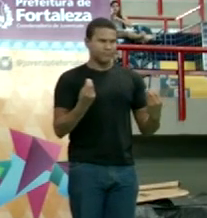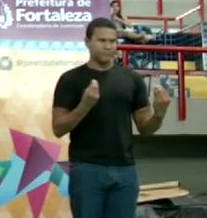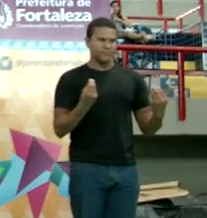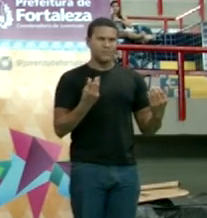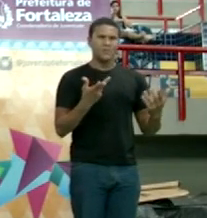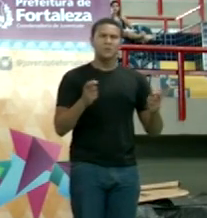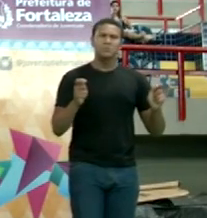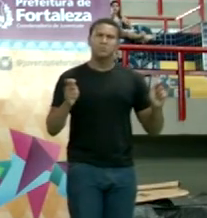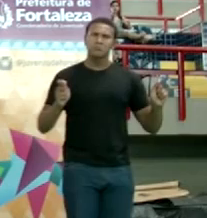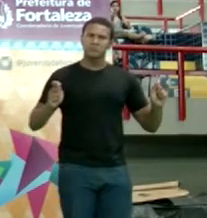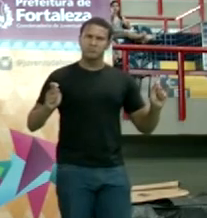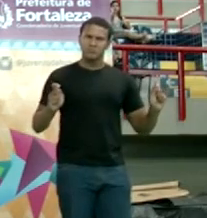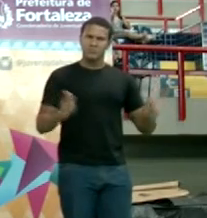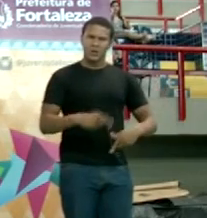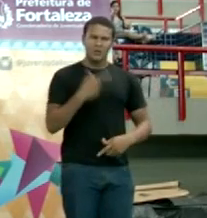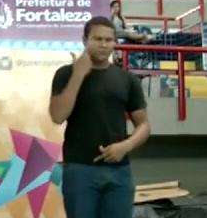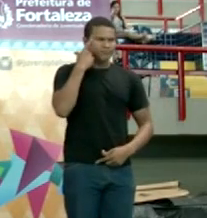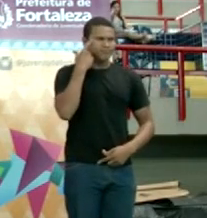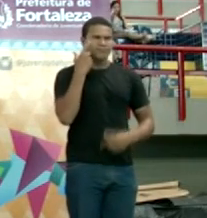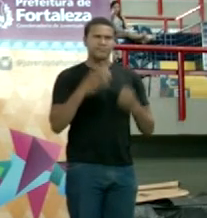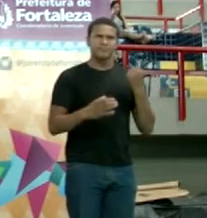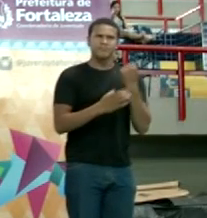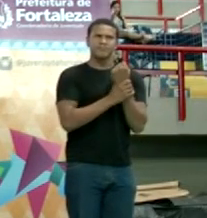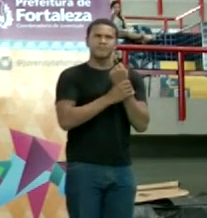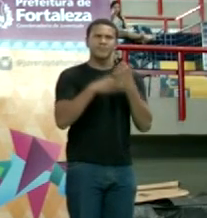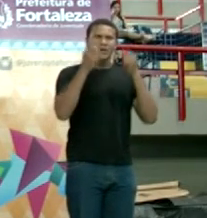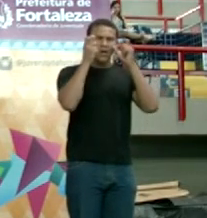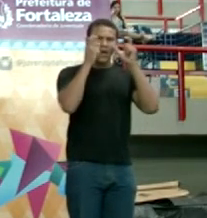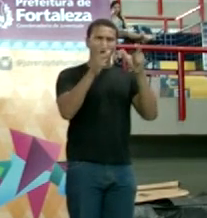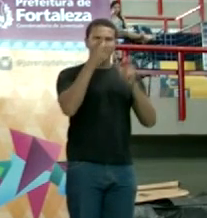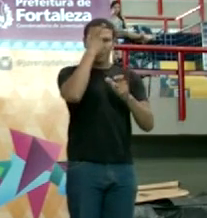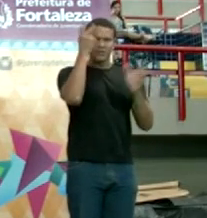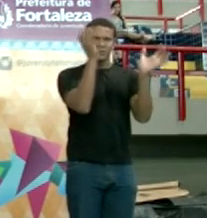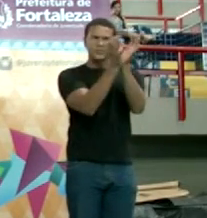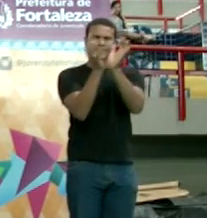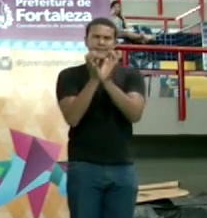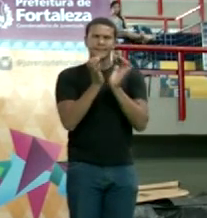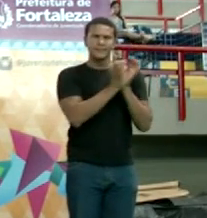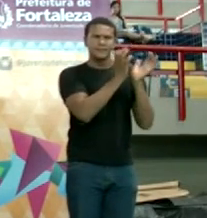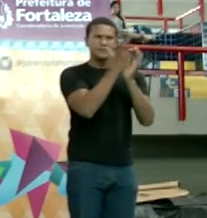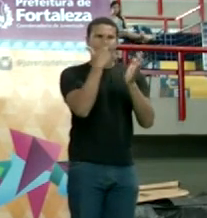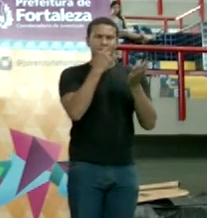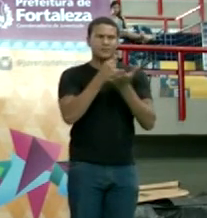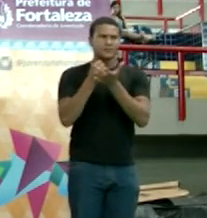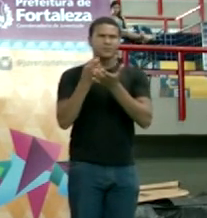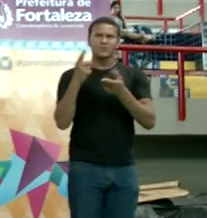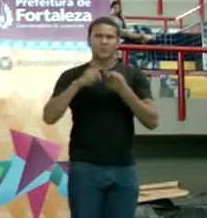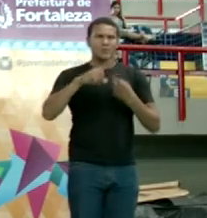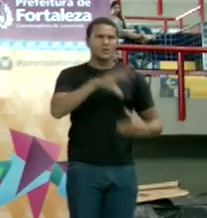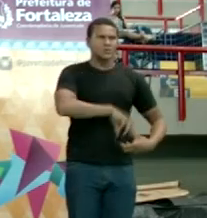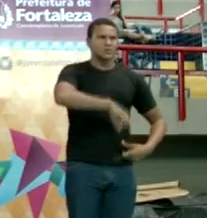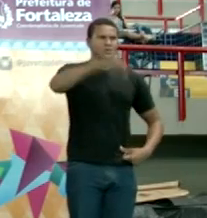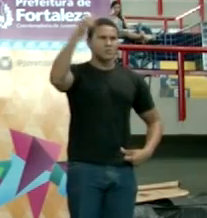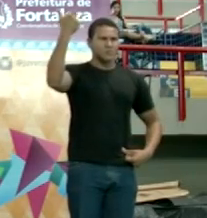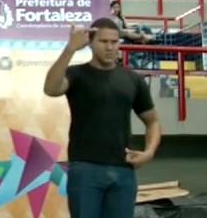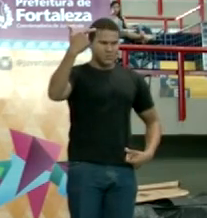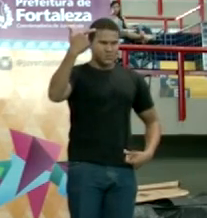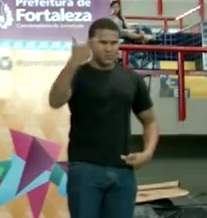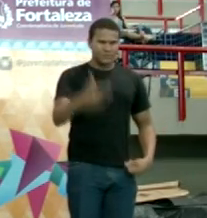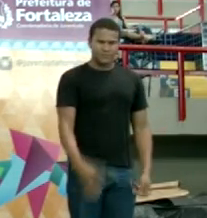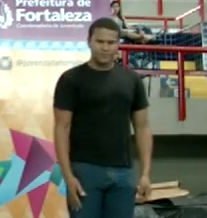então garantir os interesses desses grupos, garantir o poder de Dom Pedro II? Vamos lá